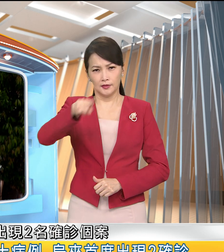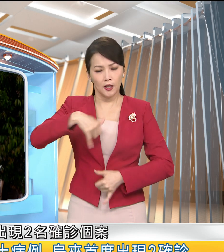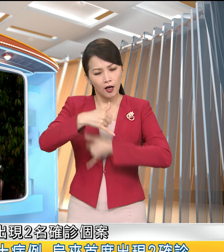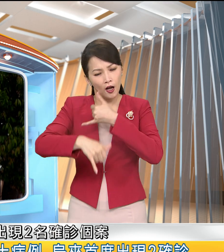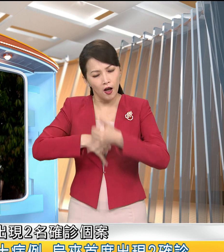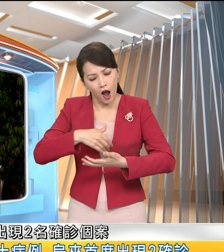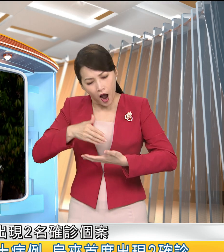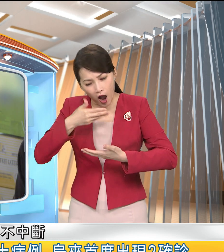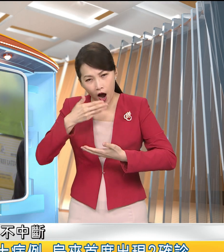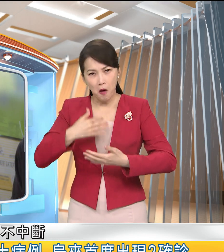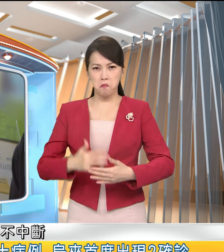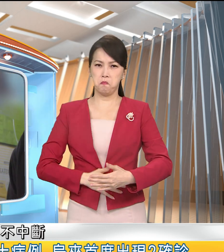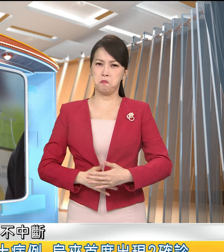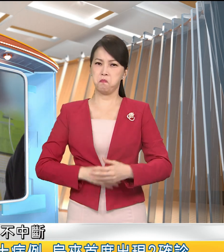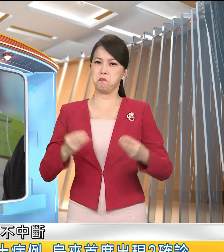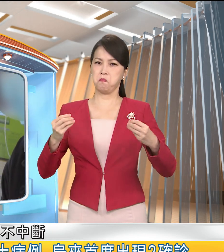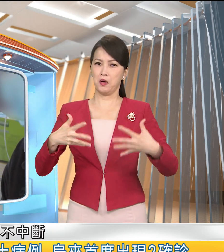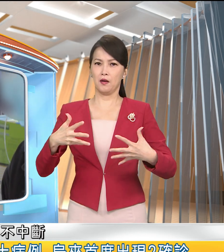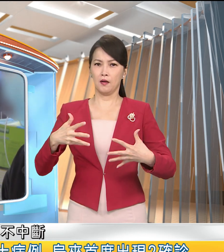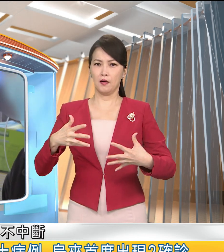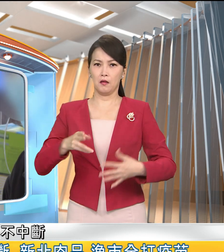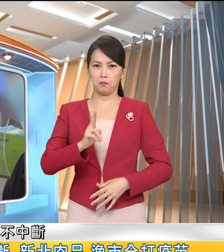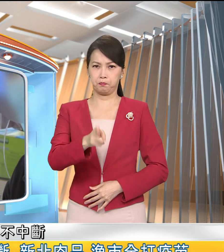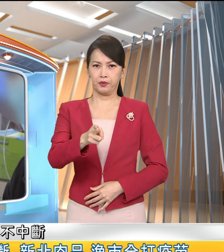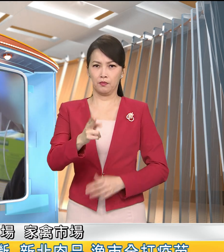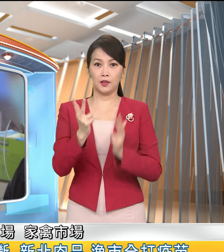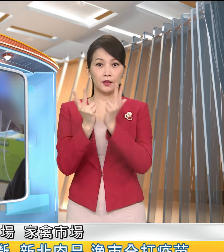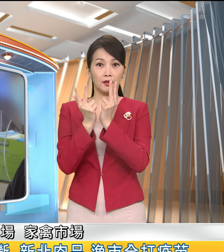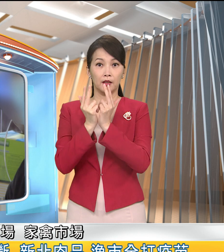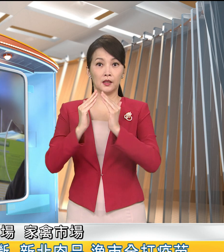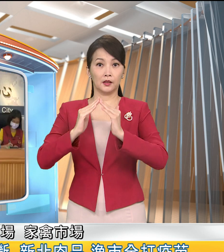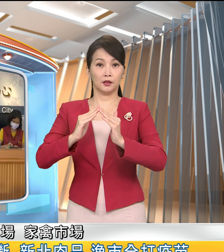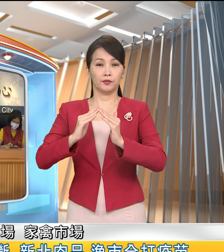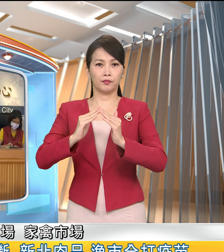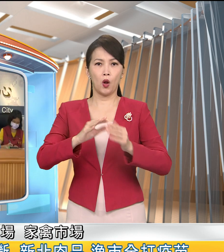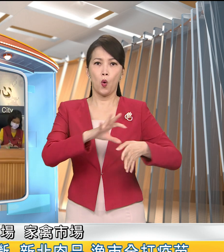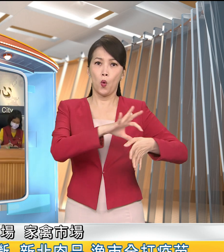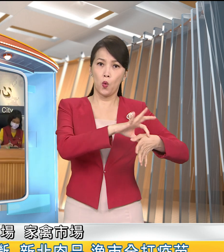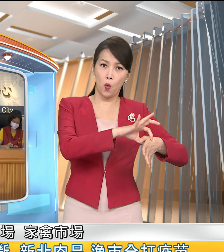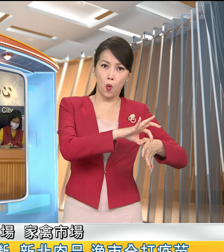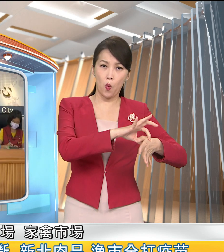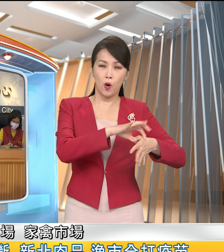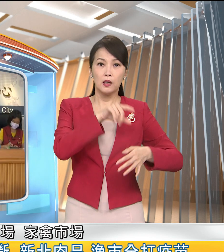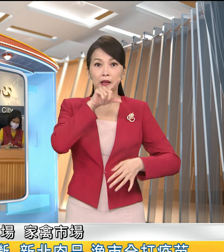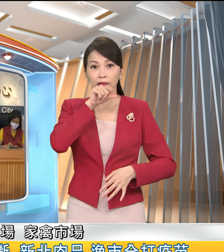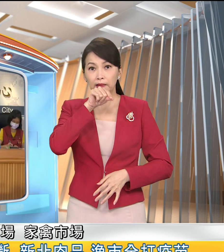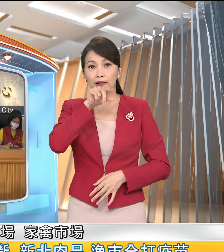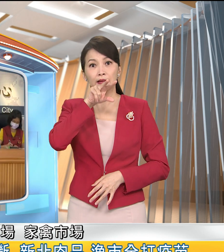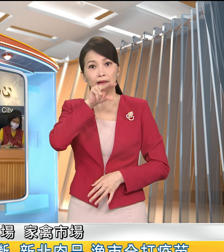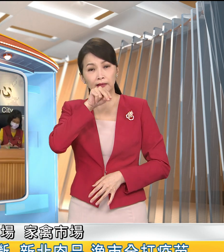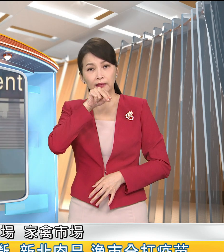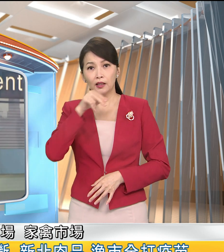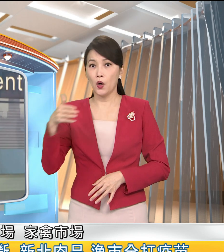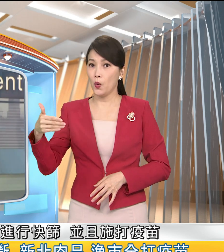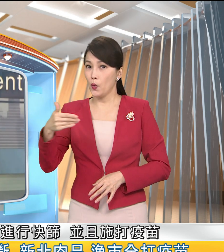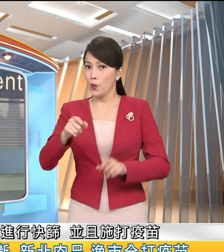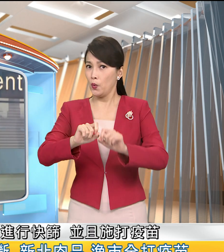案。为了力保物资不中断，新北市的肉品市场、家禽市场还有鱼